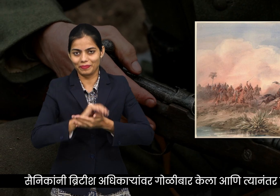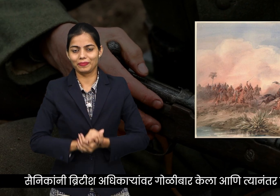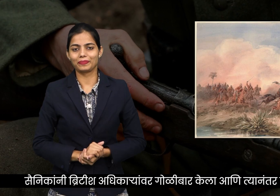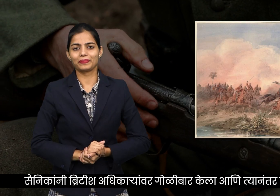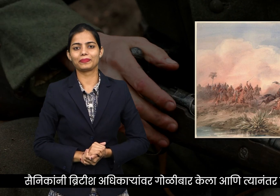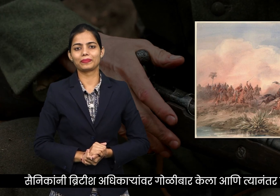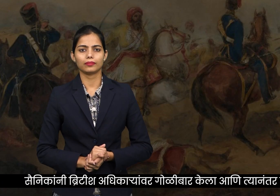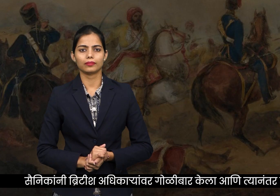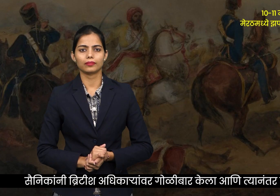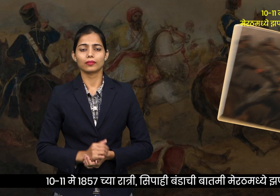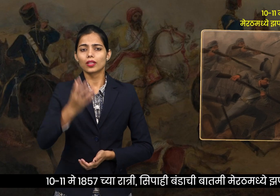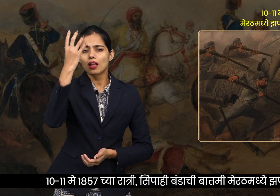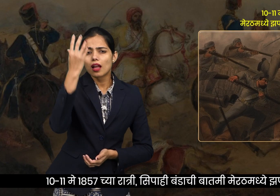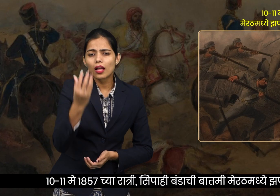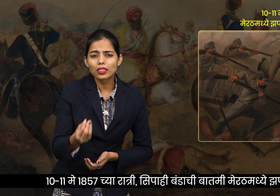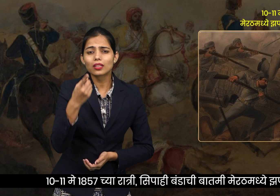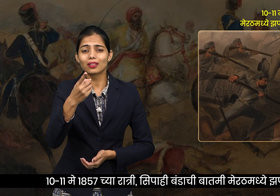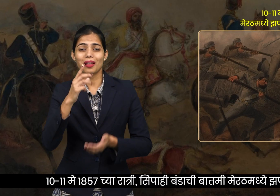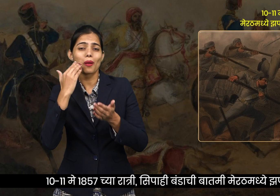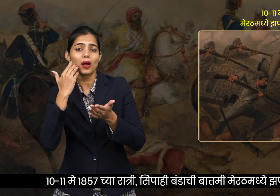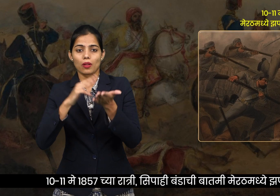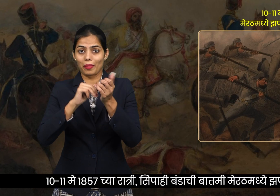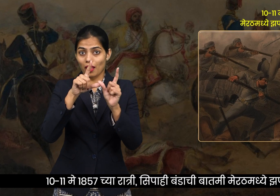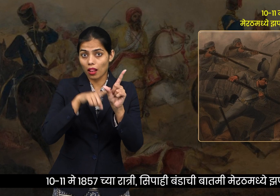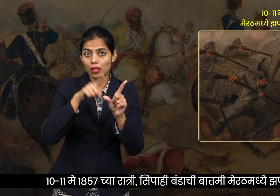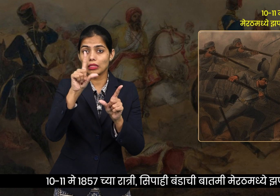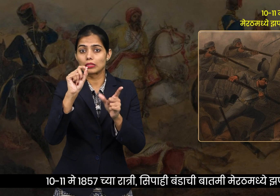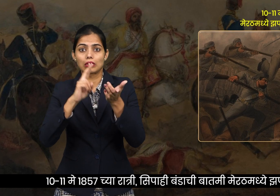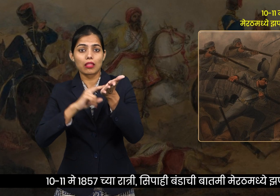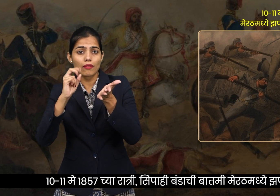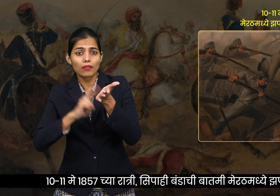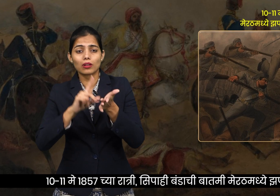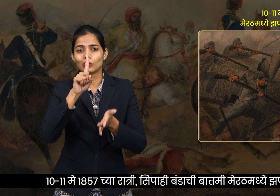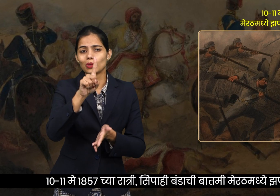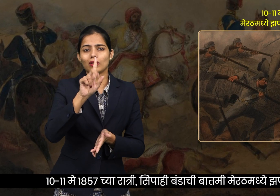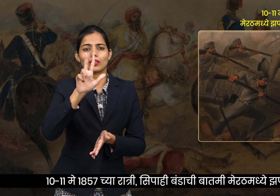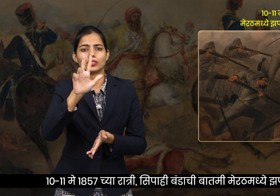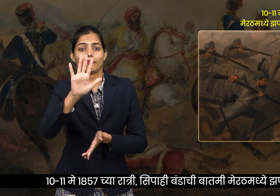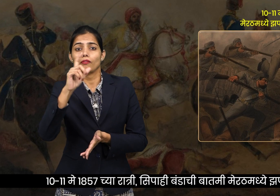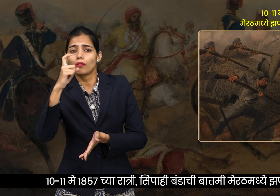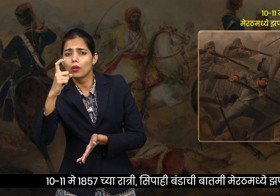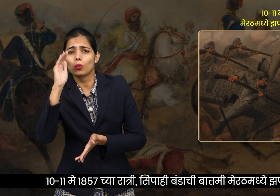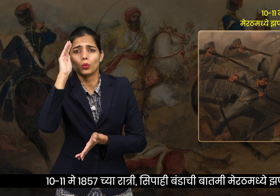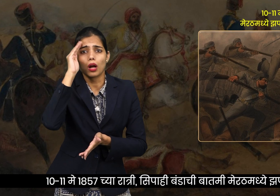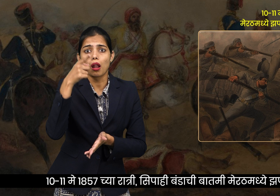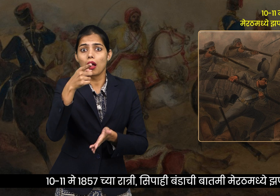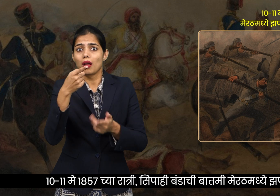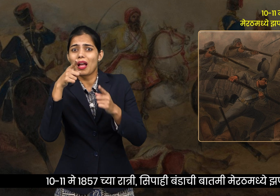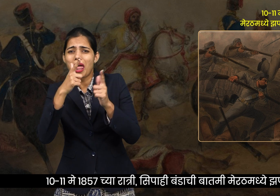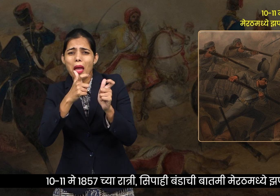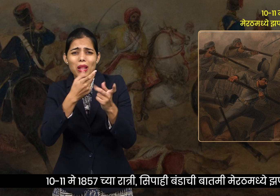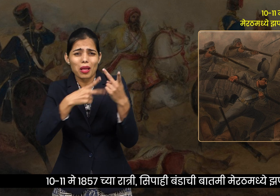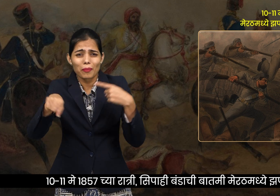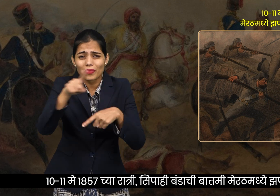त्यानंतर दिल्लीकडे कूच केली. 10th to 11th मे 1857 त्या रात्री सिपाही बंडाची